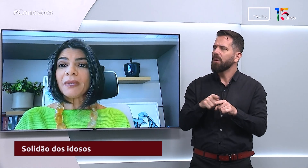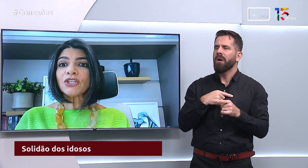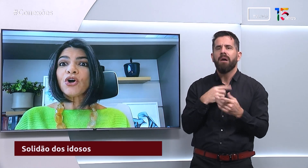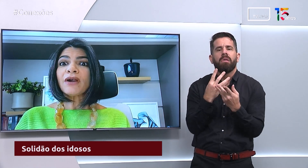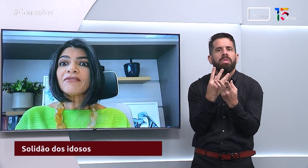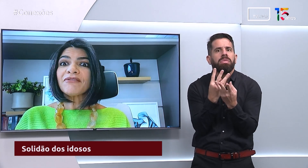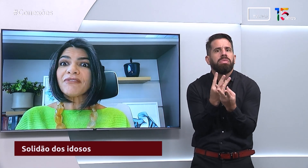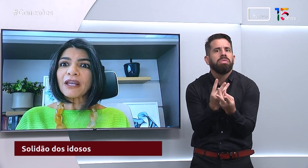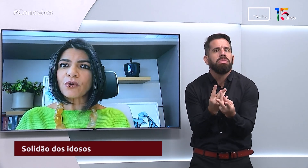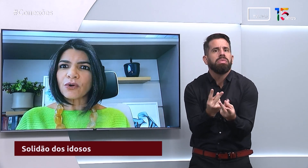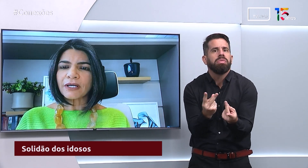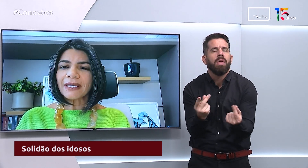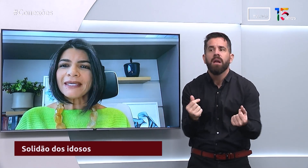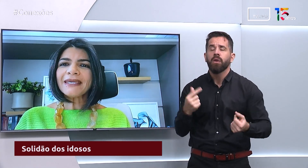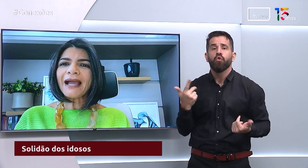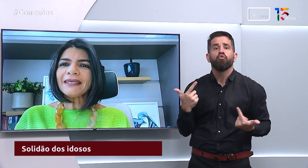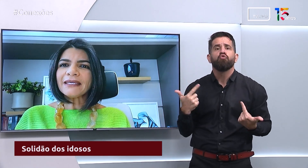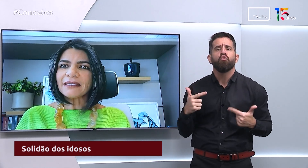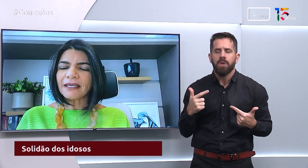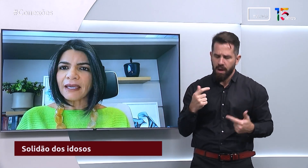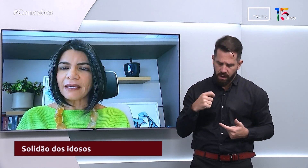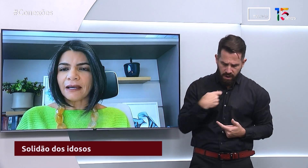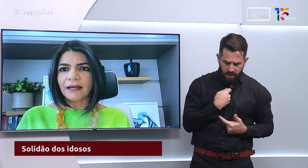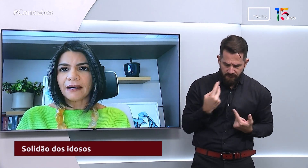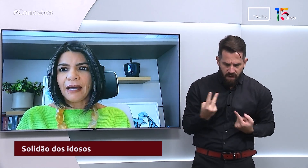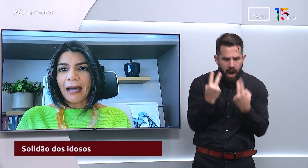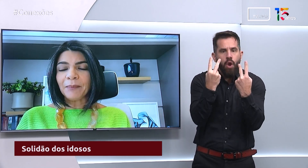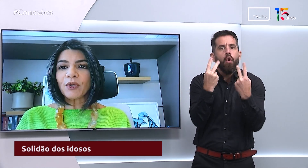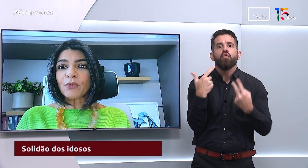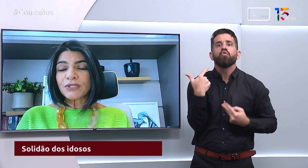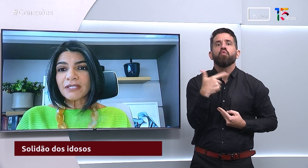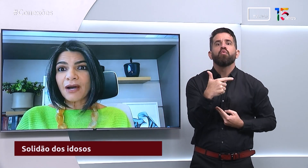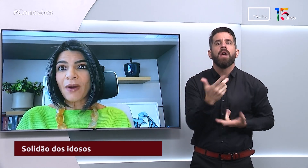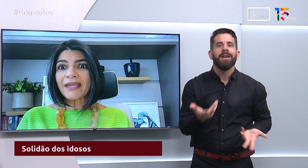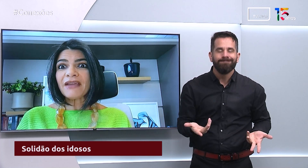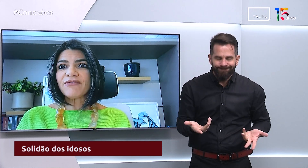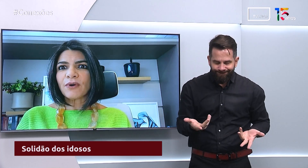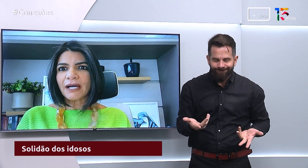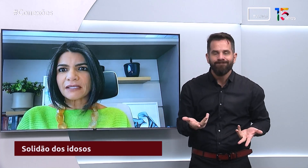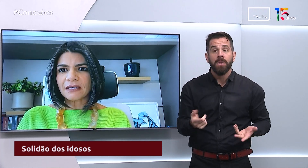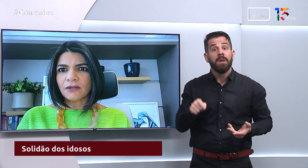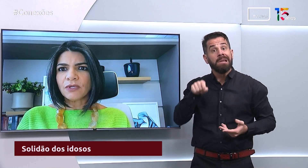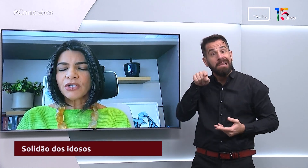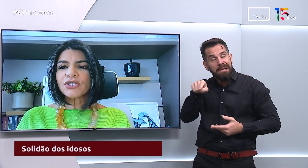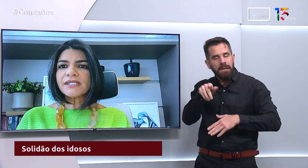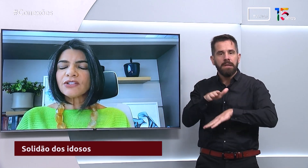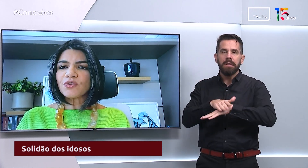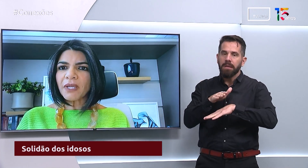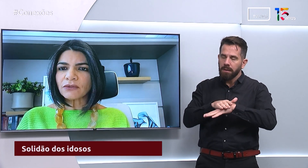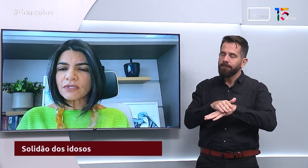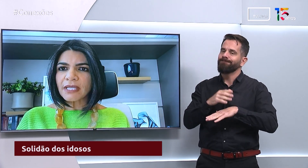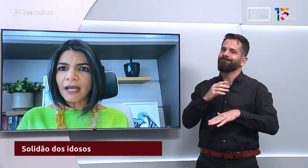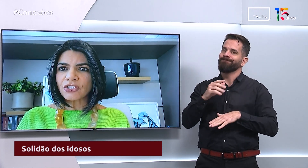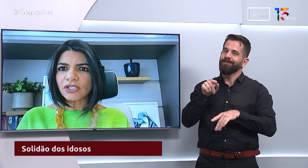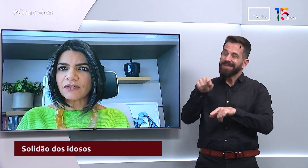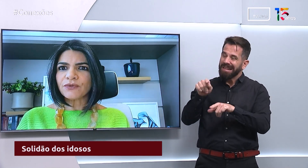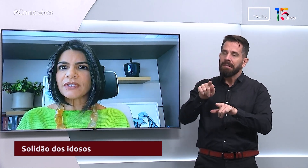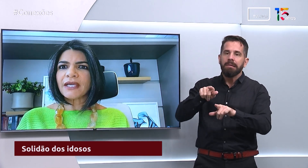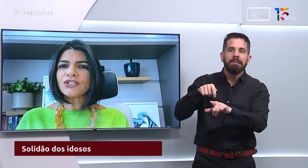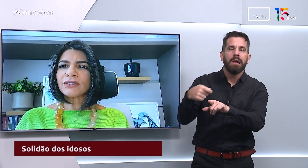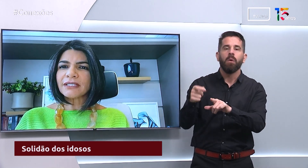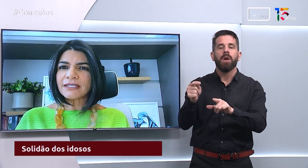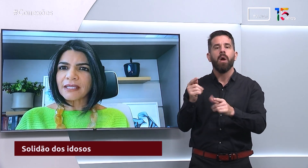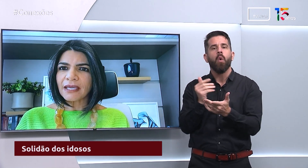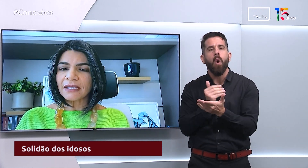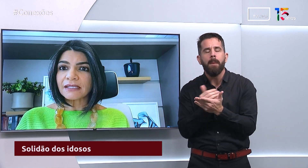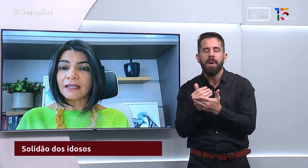de menor valor. E aí que é a promoção, a evocação de sentimentos negativos, né?